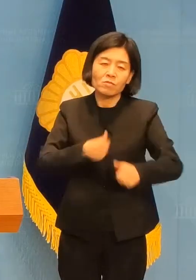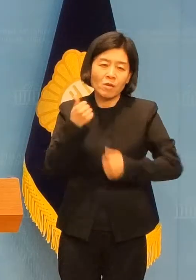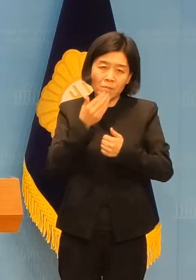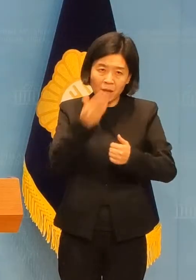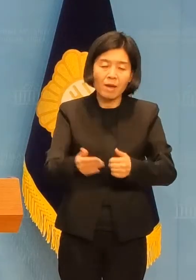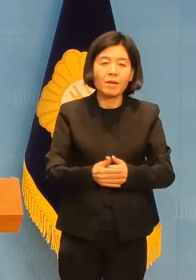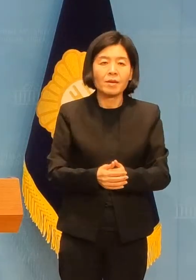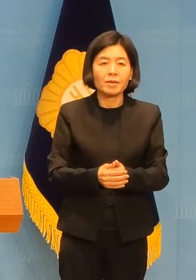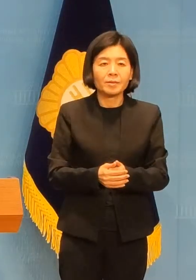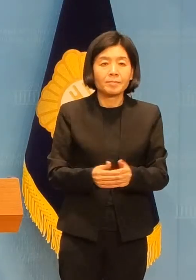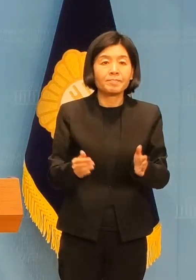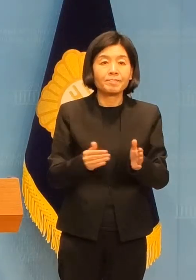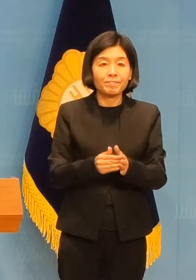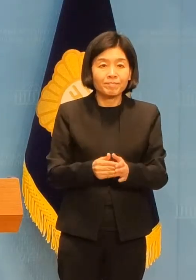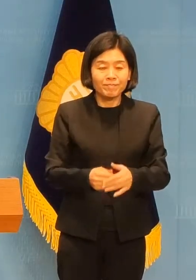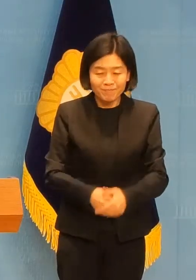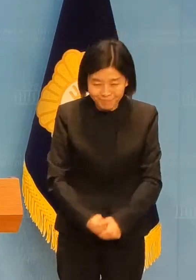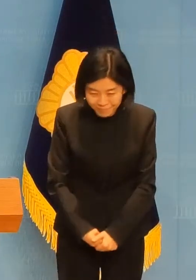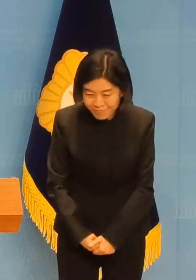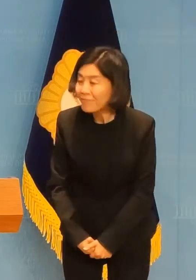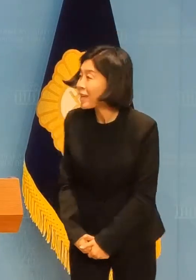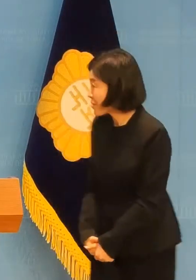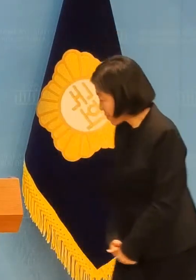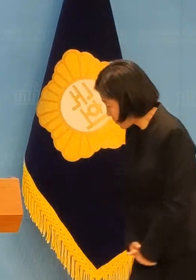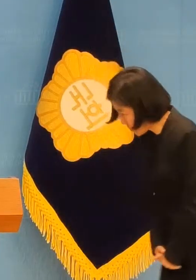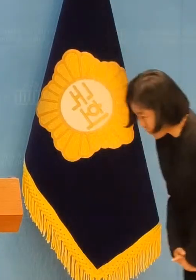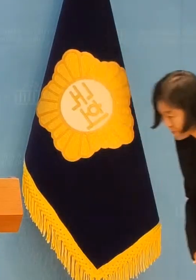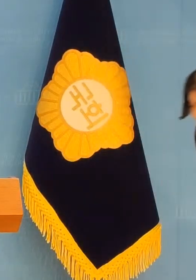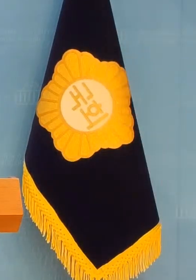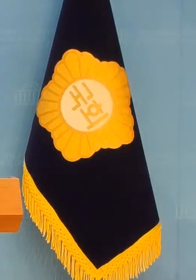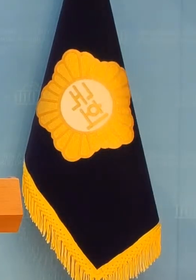이상입니다. 고생하셨습니다.